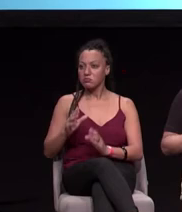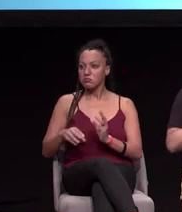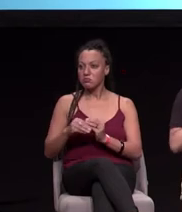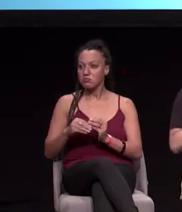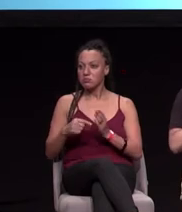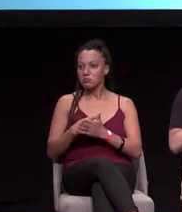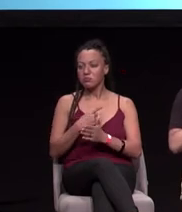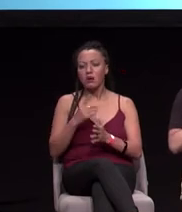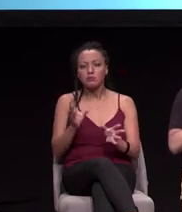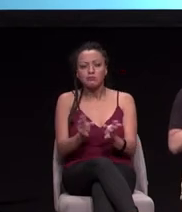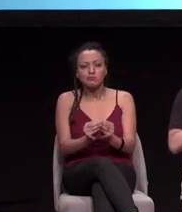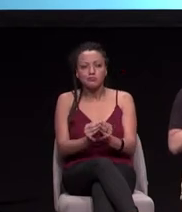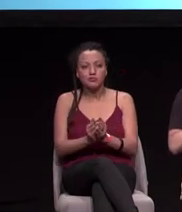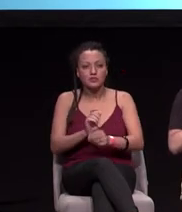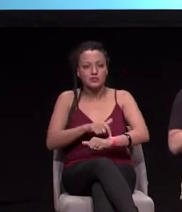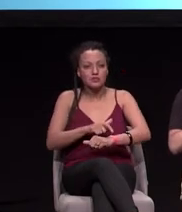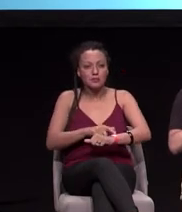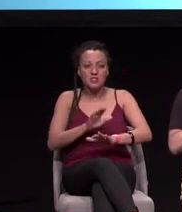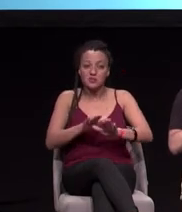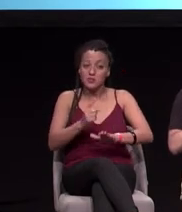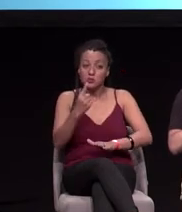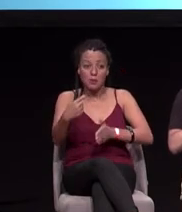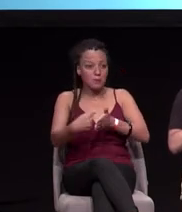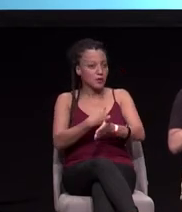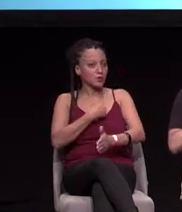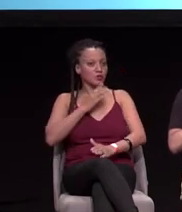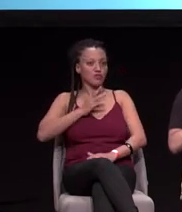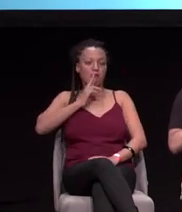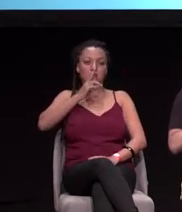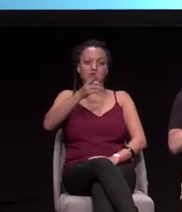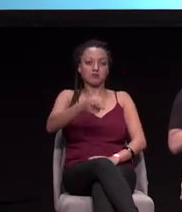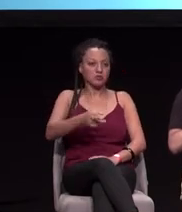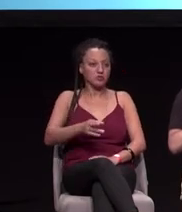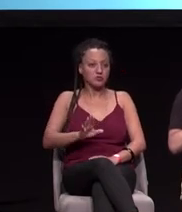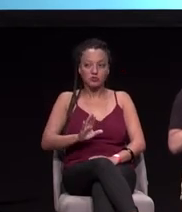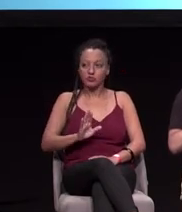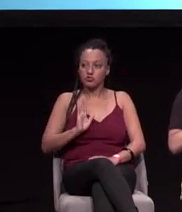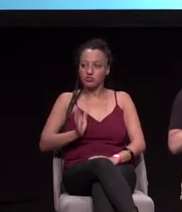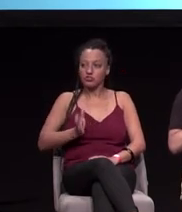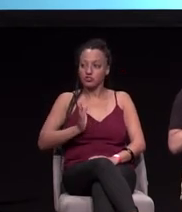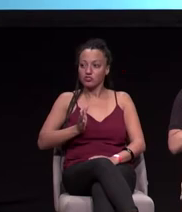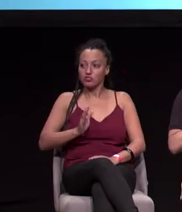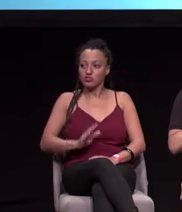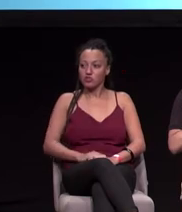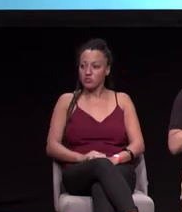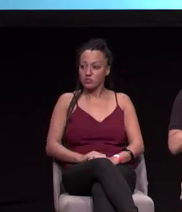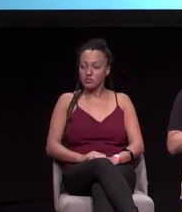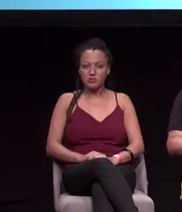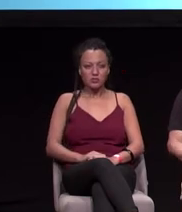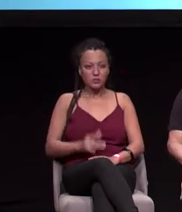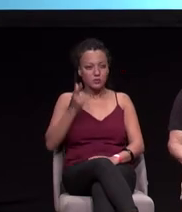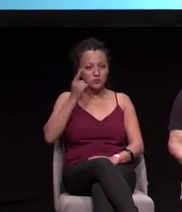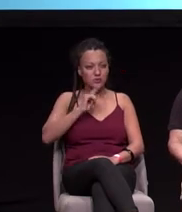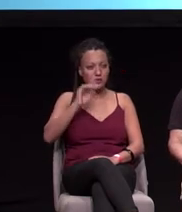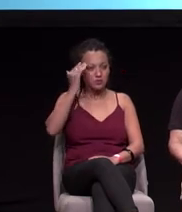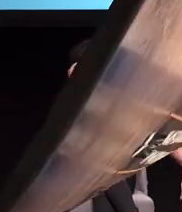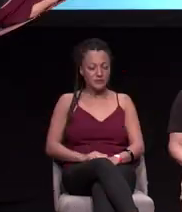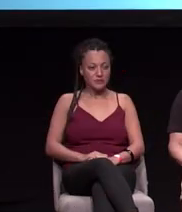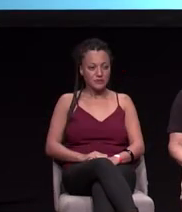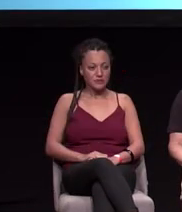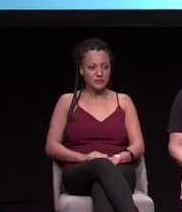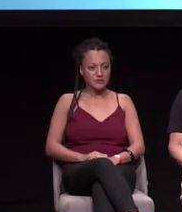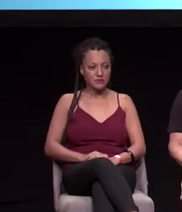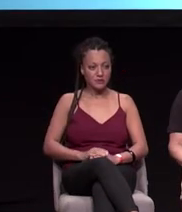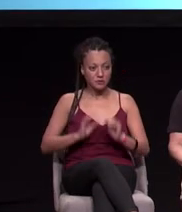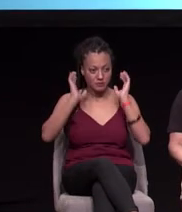otimizar o tempo né às vezes uma pergunta um dos nossos professores doutores já consegue dar conta